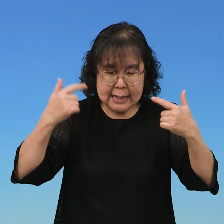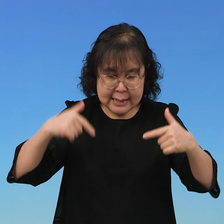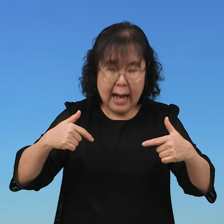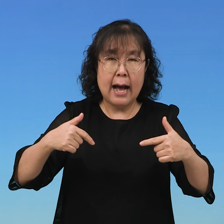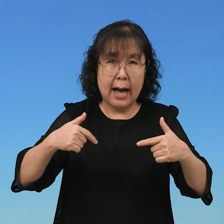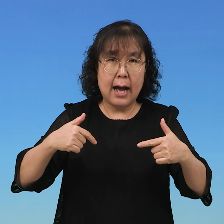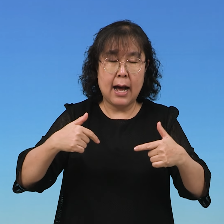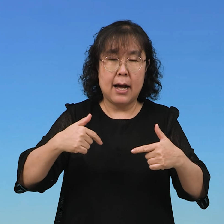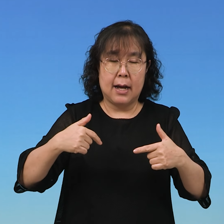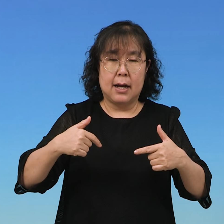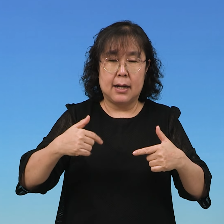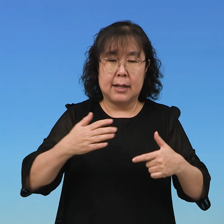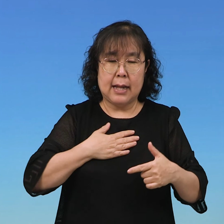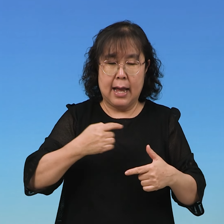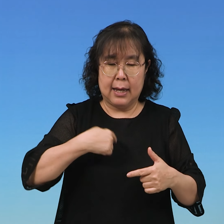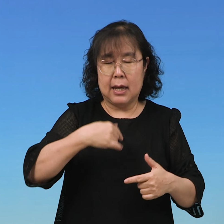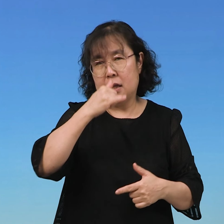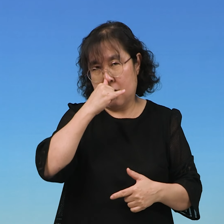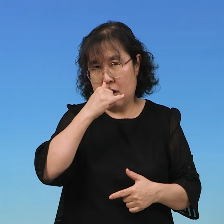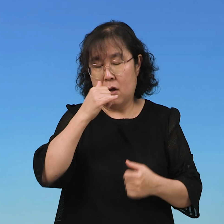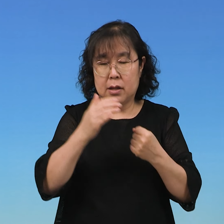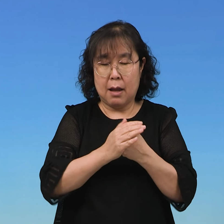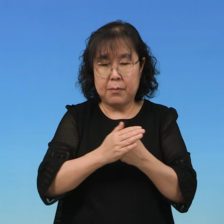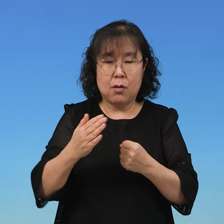있어서 필요한 첫 번째 단추 아닙니까?